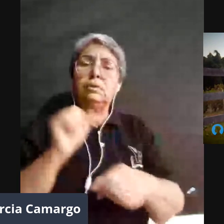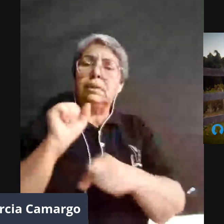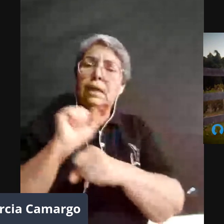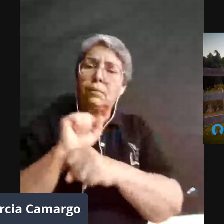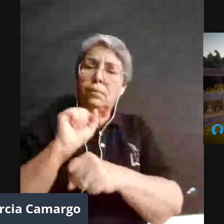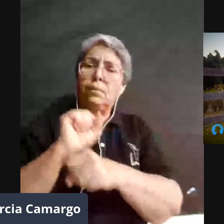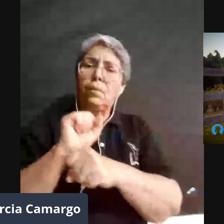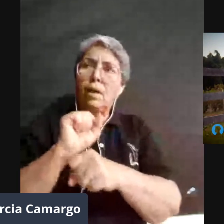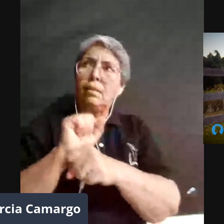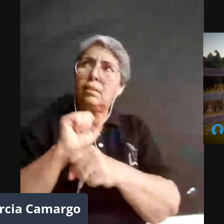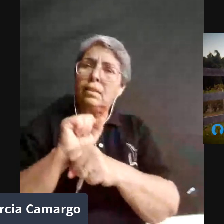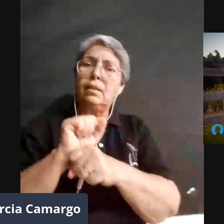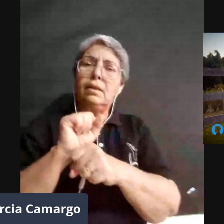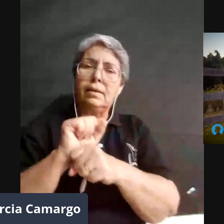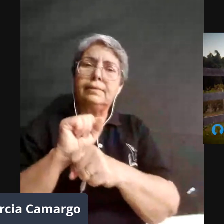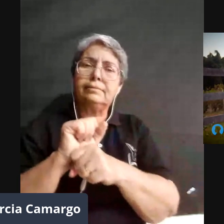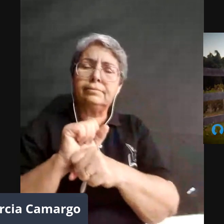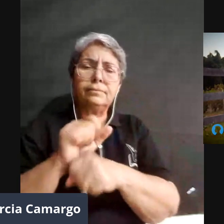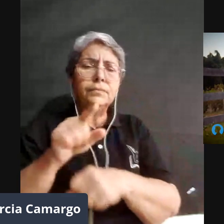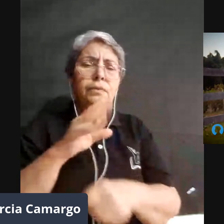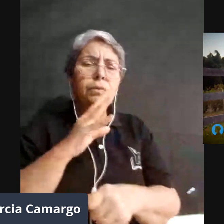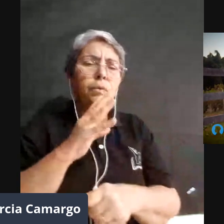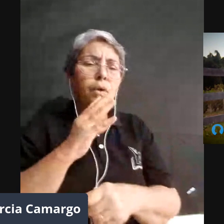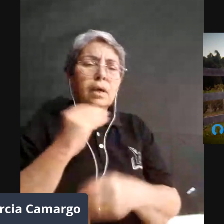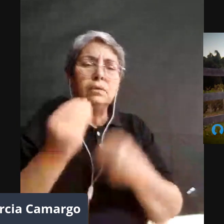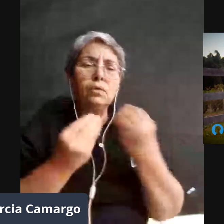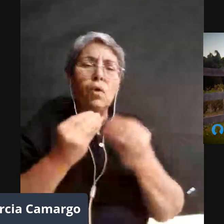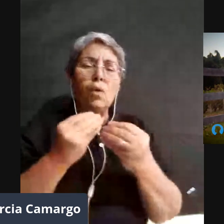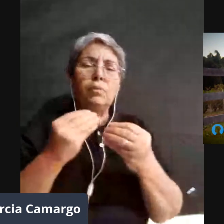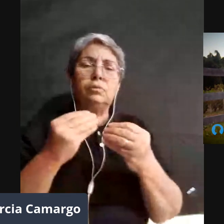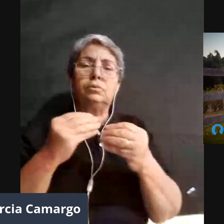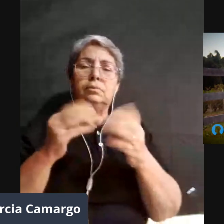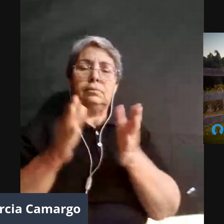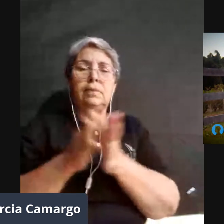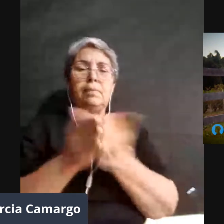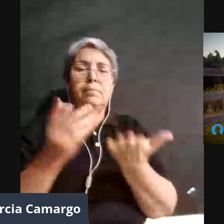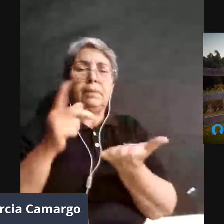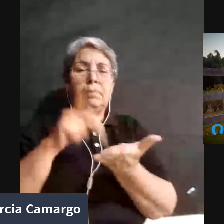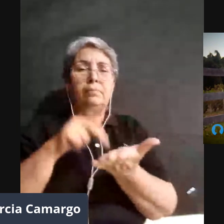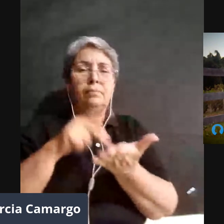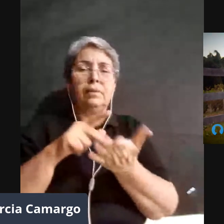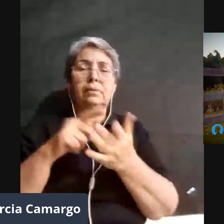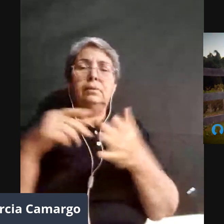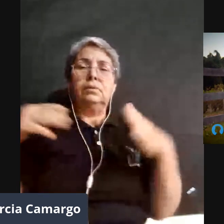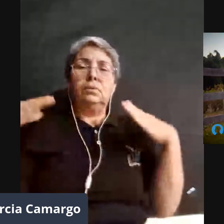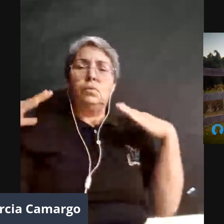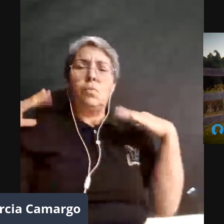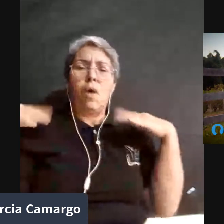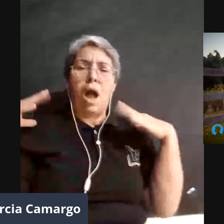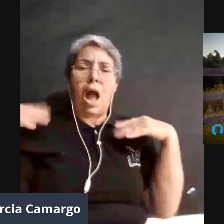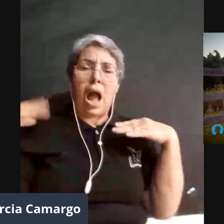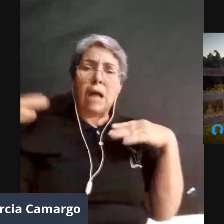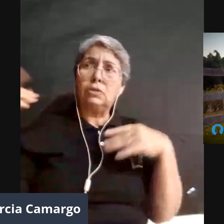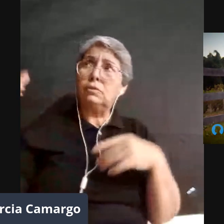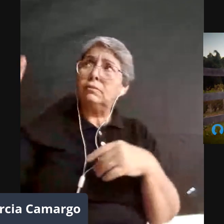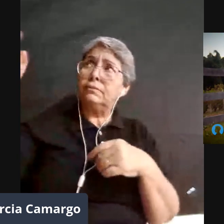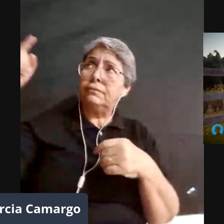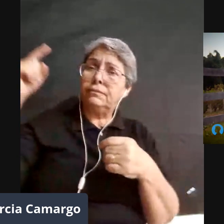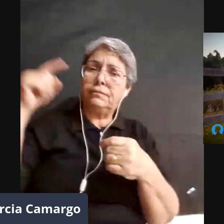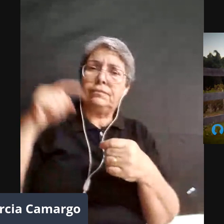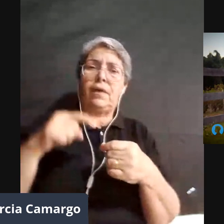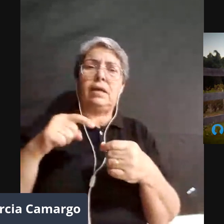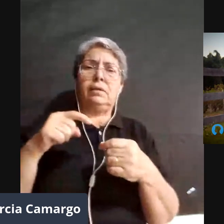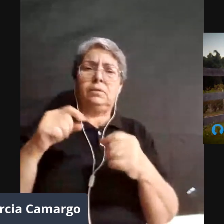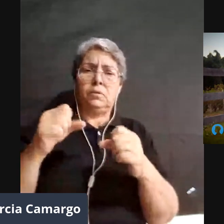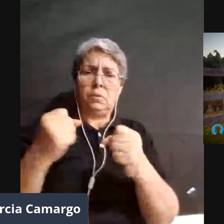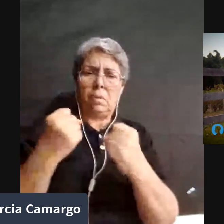anjo que desce do céu com grande autoridade e a terra se ilumina com a sua glória? Nós estamos aguardando isso acontecer. E